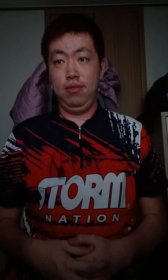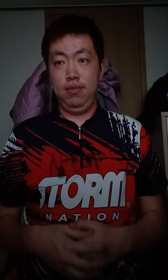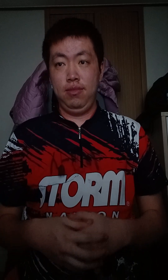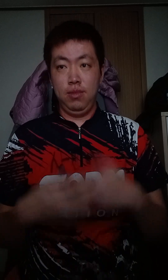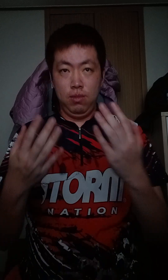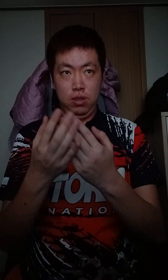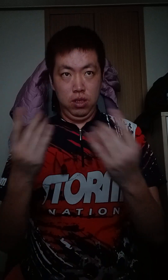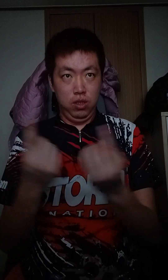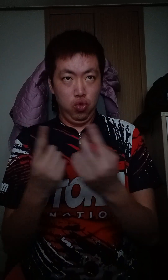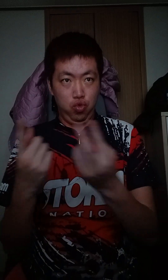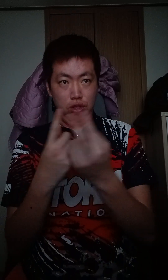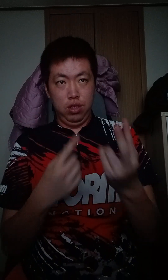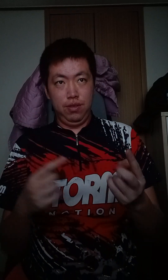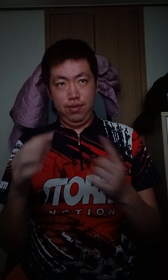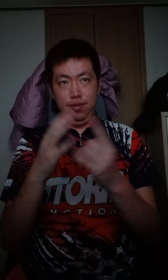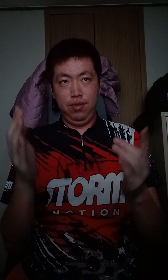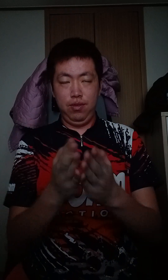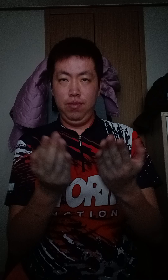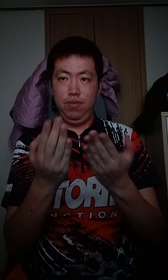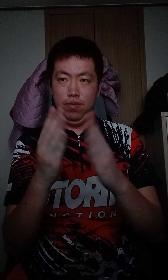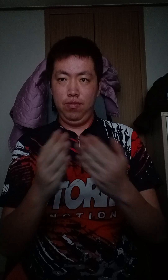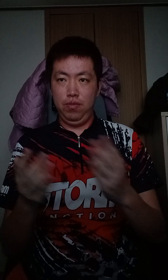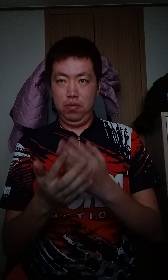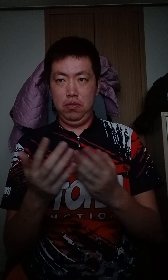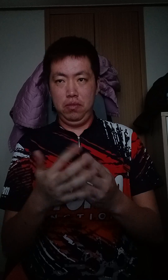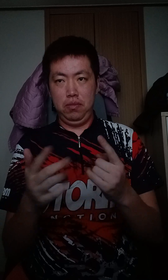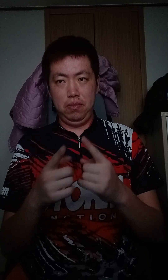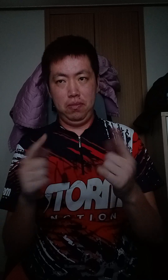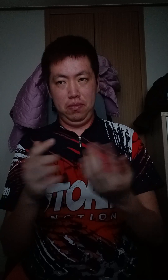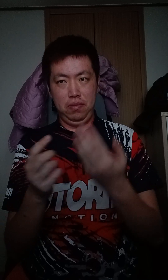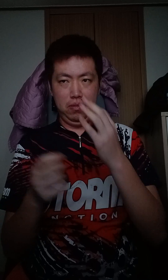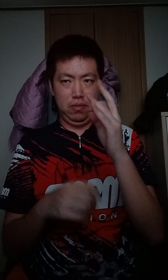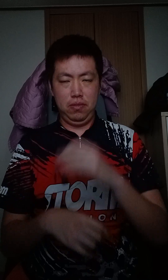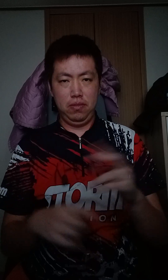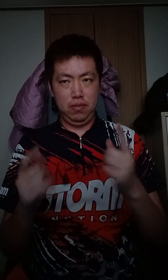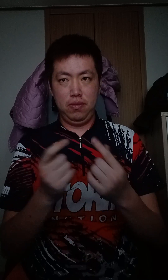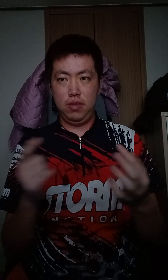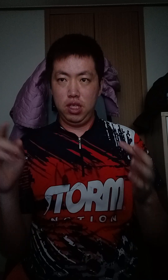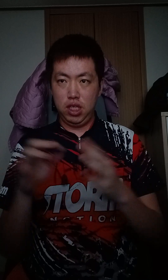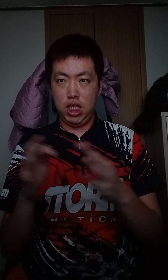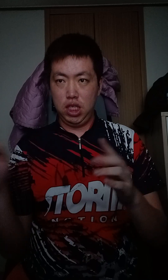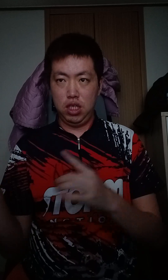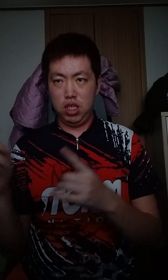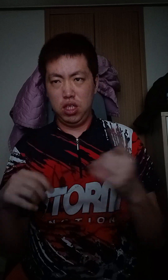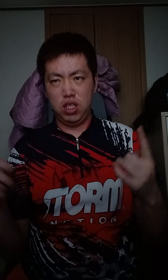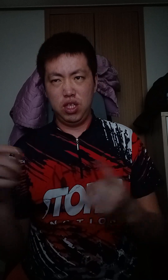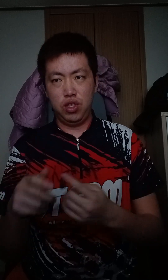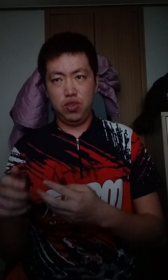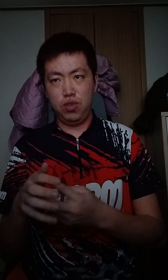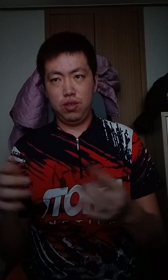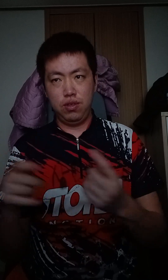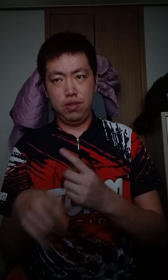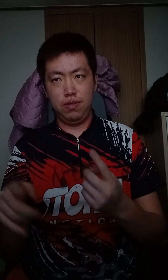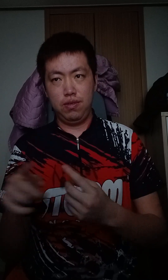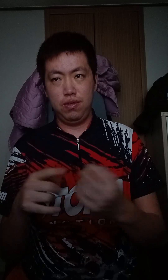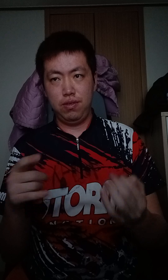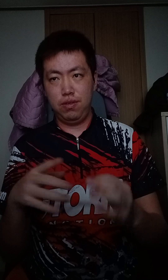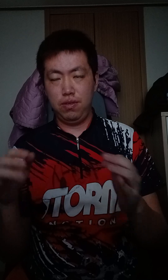제보로 만드는 뉴스 제보자 순서입니다. 광주에는 발달장애인의 자립과 재활을 돕는 주간보호센터가 여러 곳